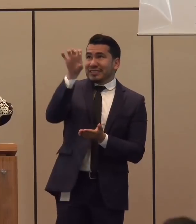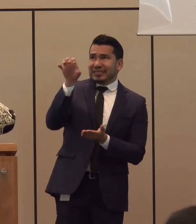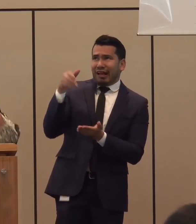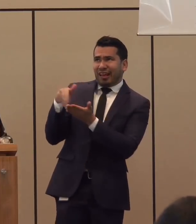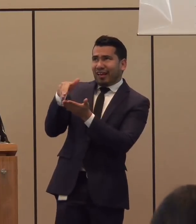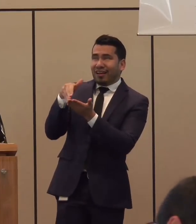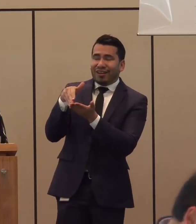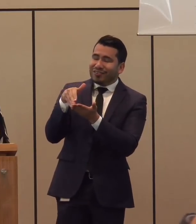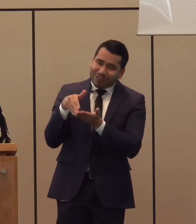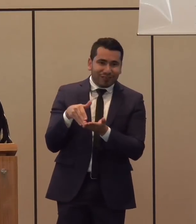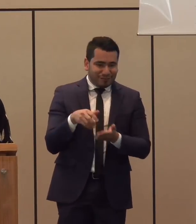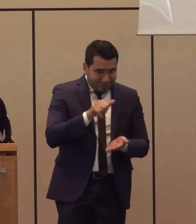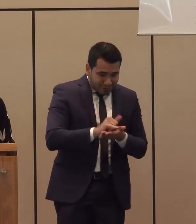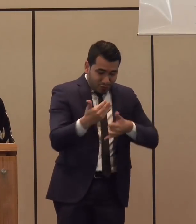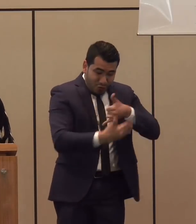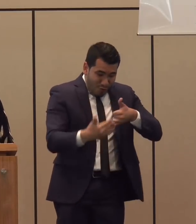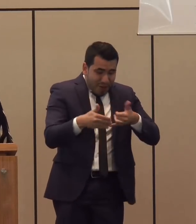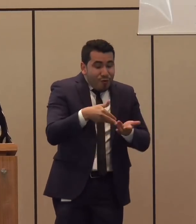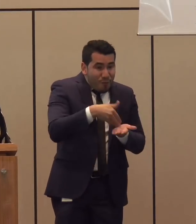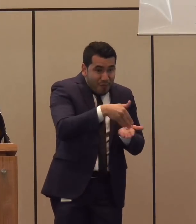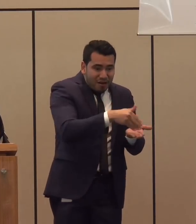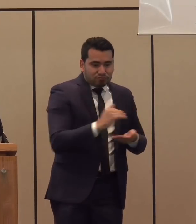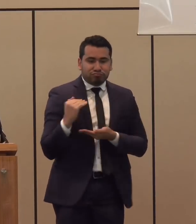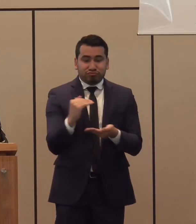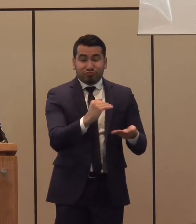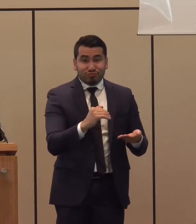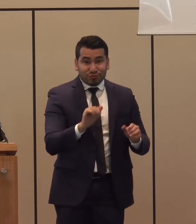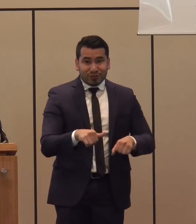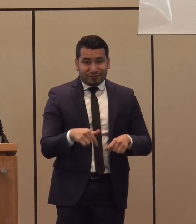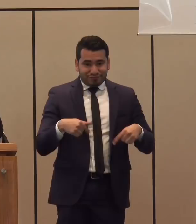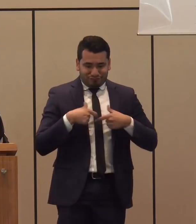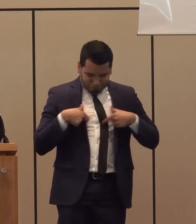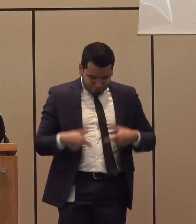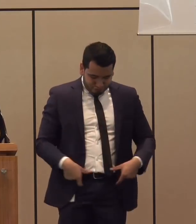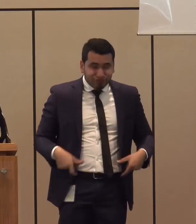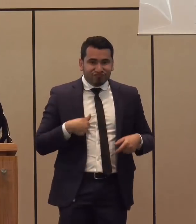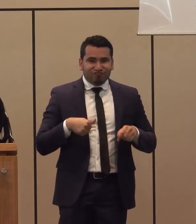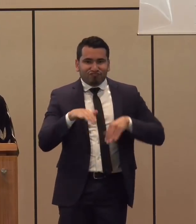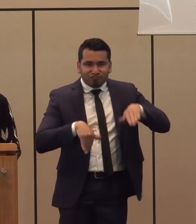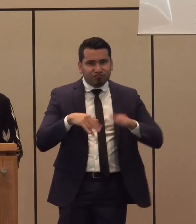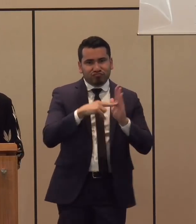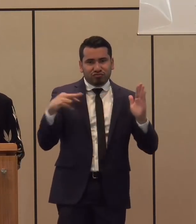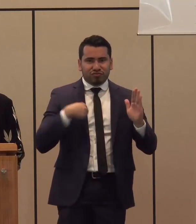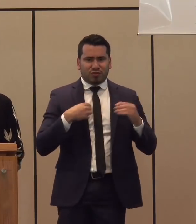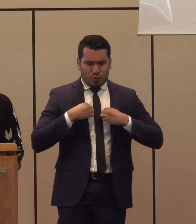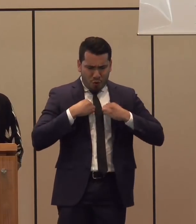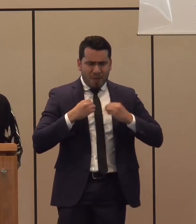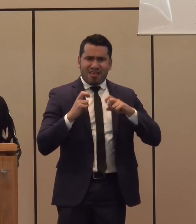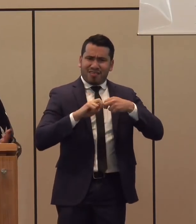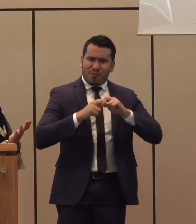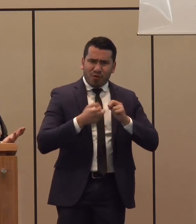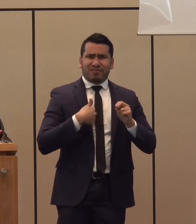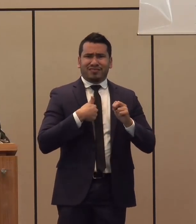de estos vestidos de baño esta ropa deportiva estos electrodomésticos que exportamos a muchos países